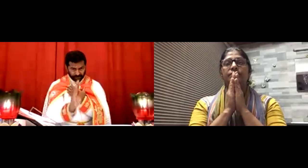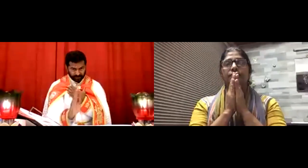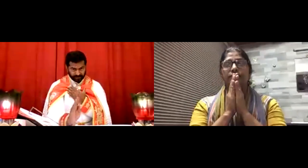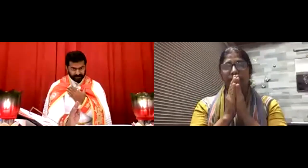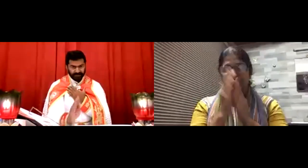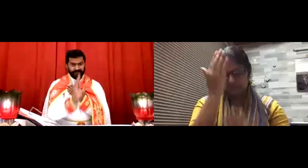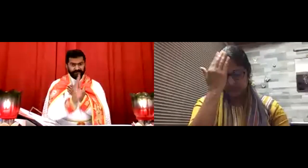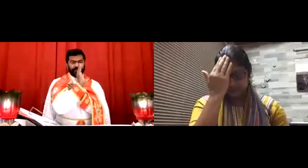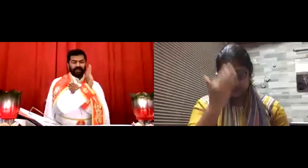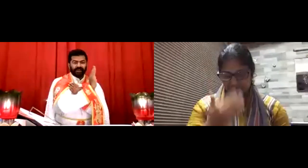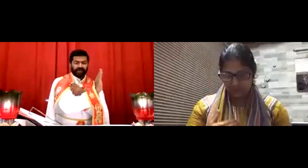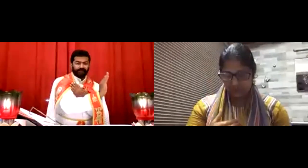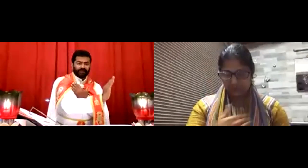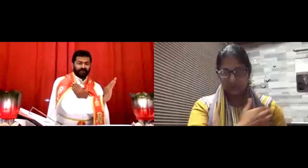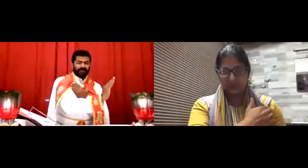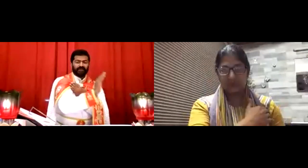ഇപ്പോഴും